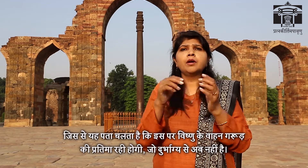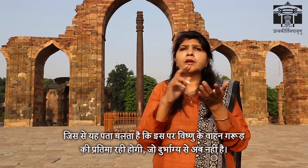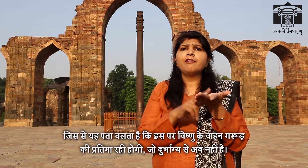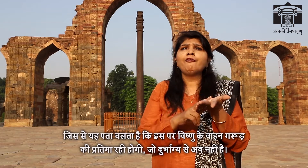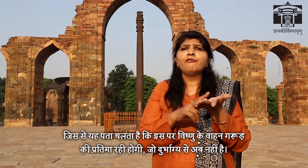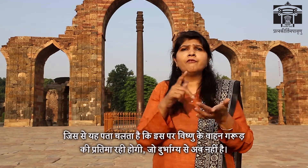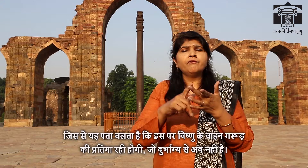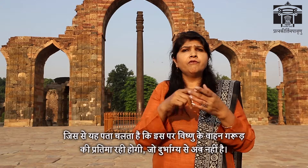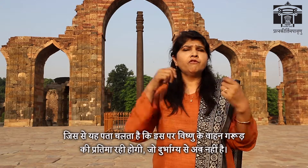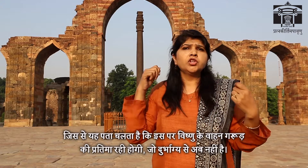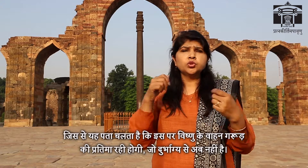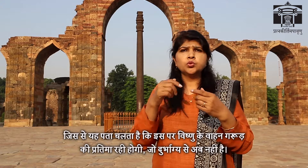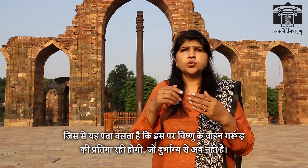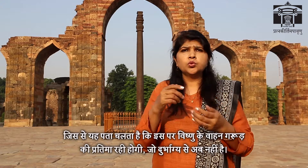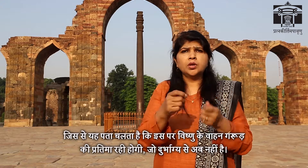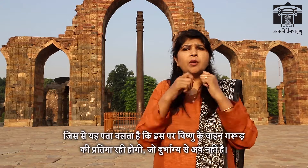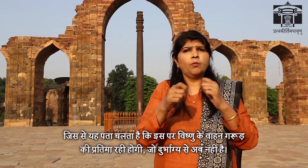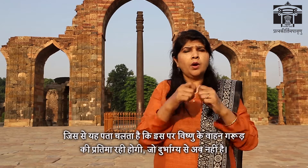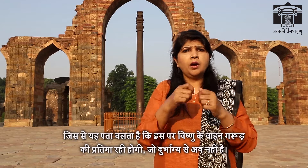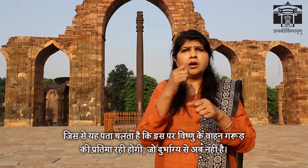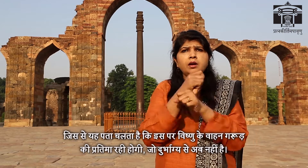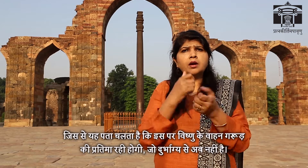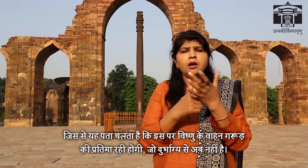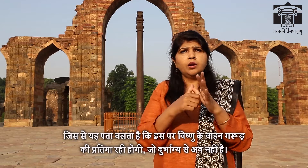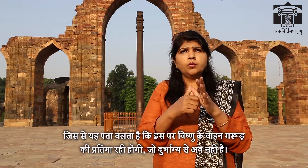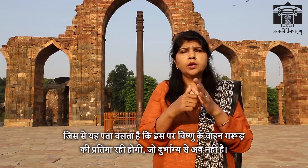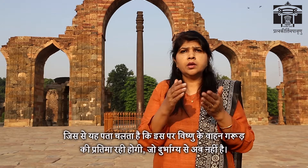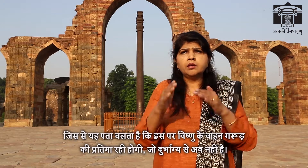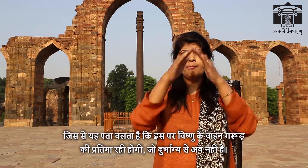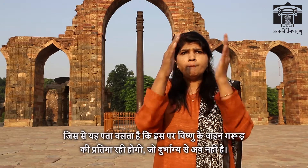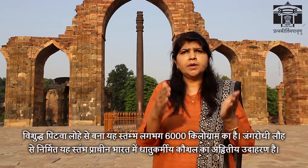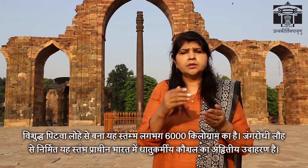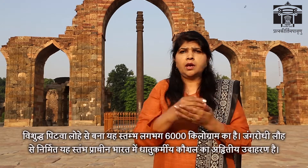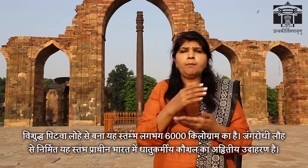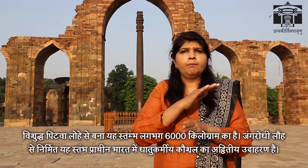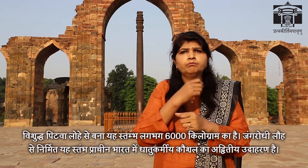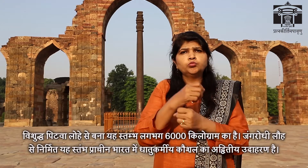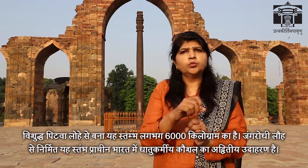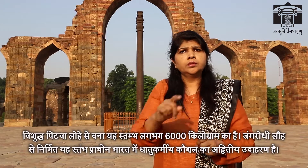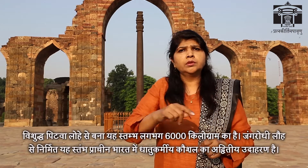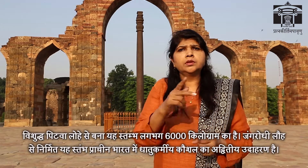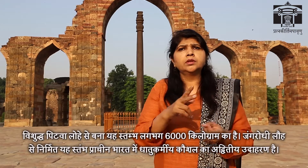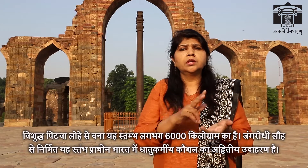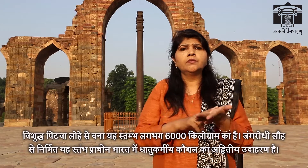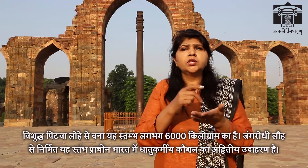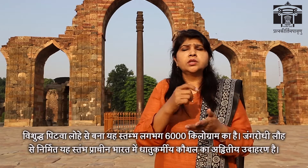होगी, जो दुर्भाग्य से अब नहीं है। विशुद्ध पिटवा लोहे से बना यह